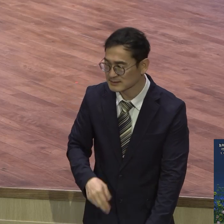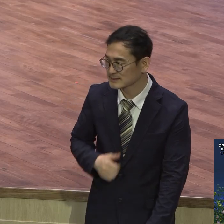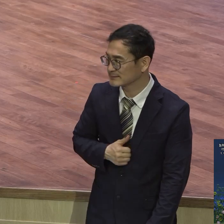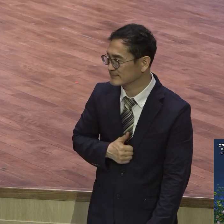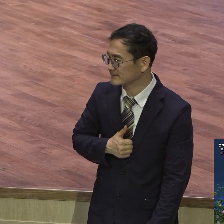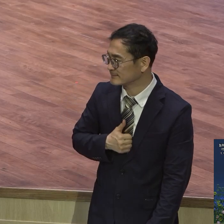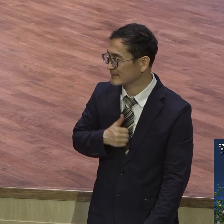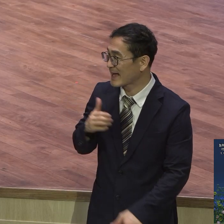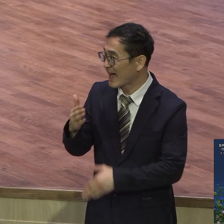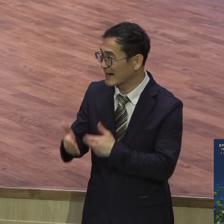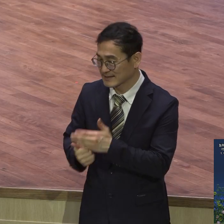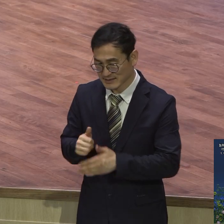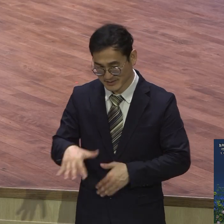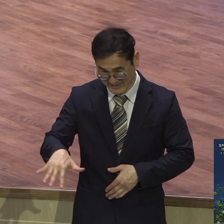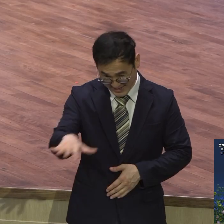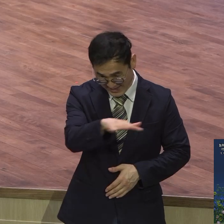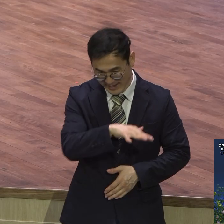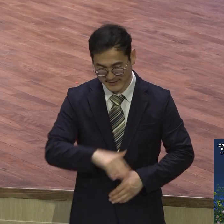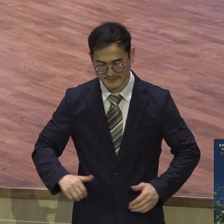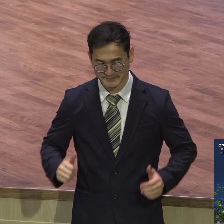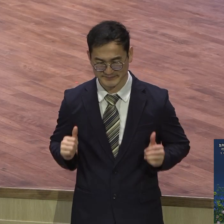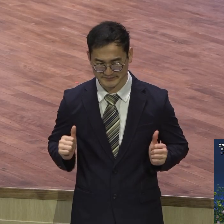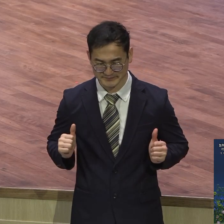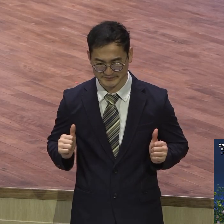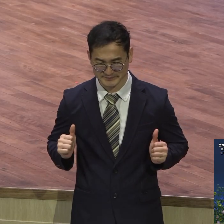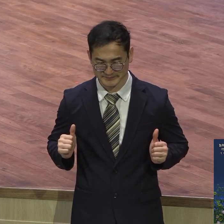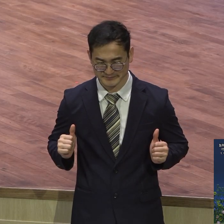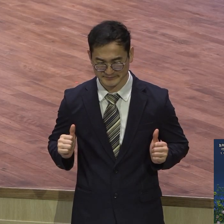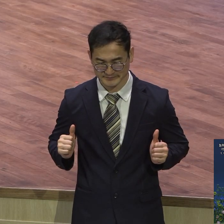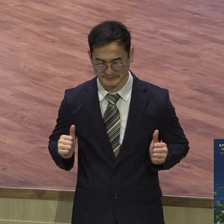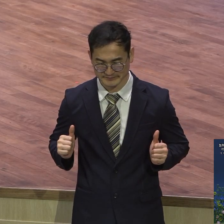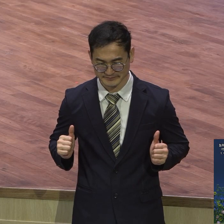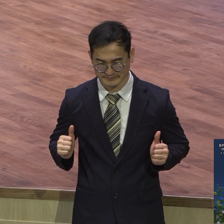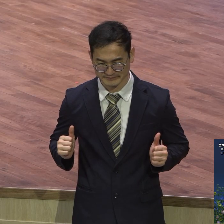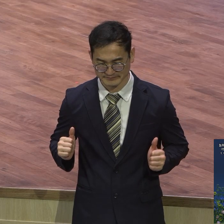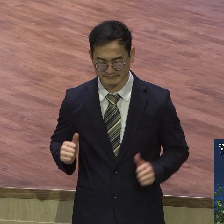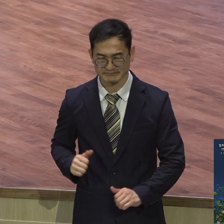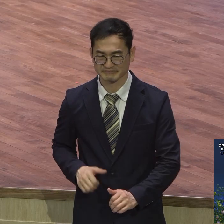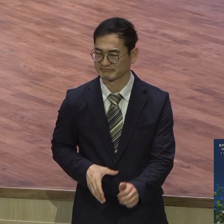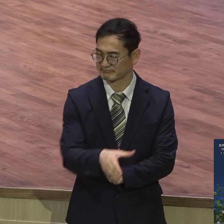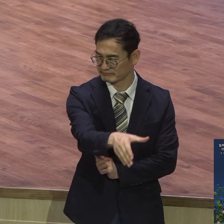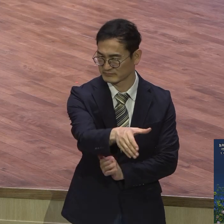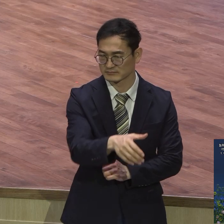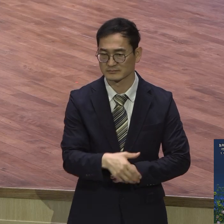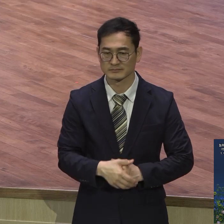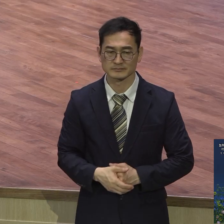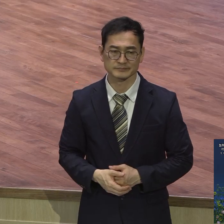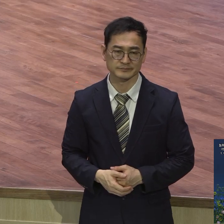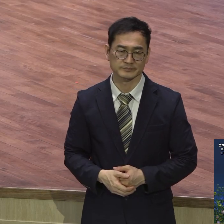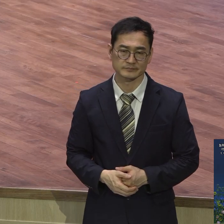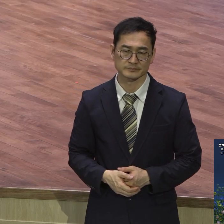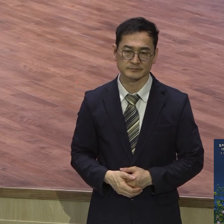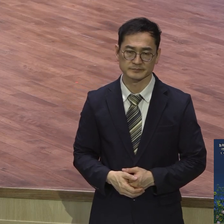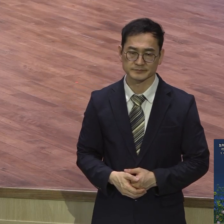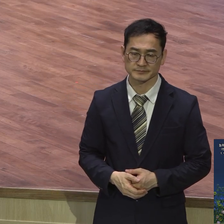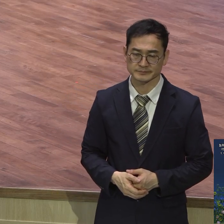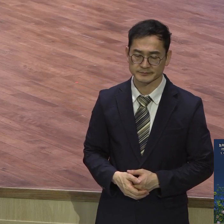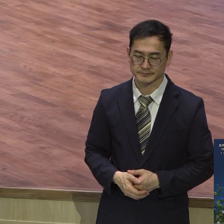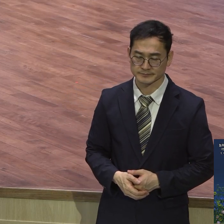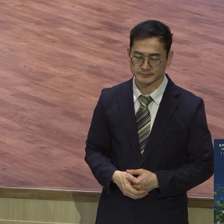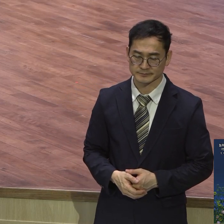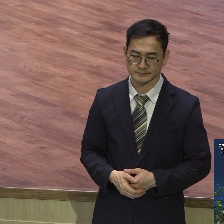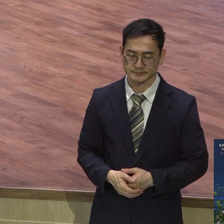하나님이 재앙으로 재판으로 심판해 다 죽여버립니다. 이렇게 엄청난 비격을